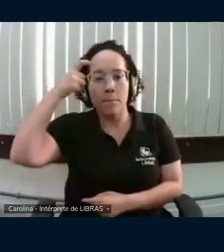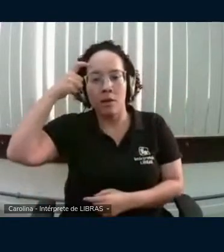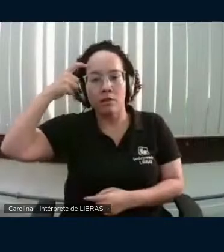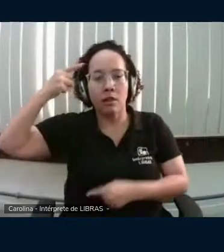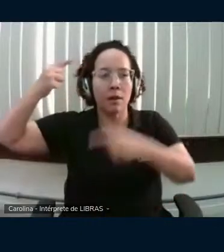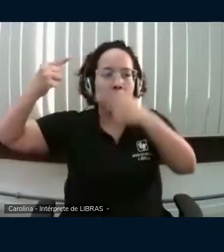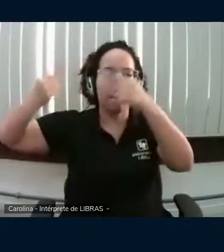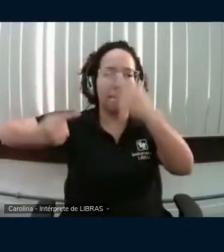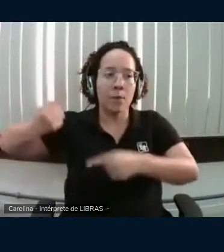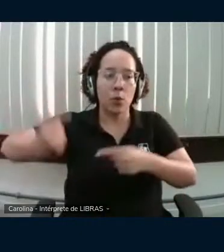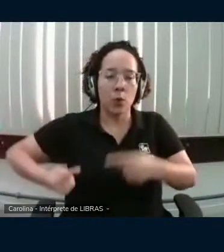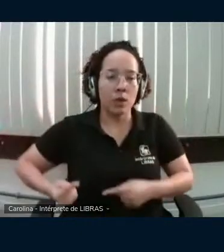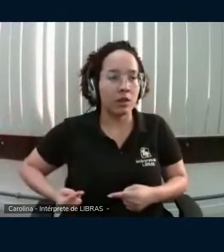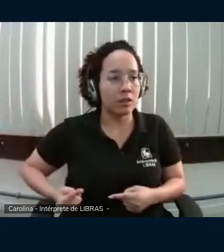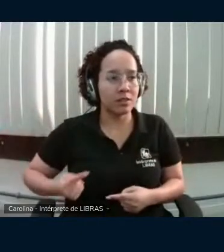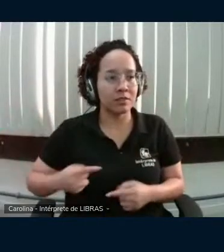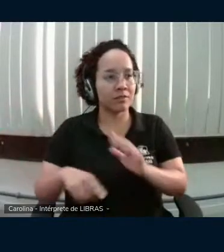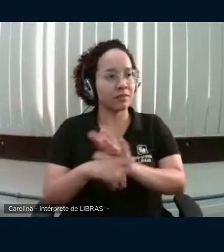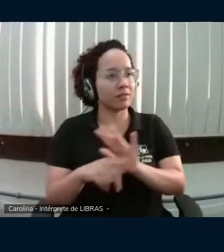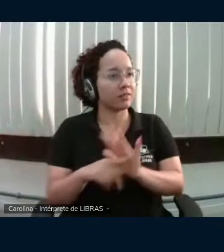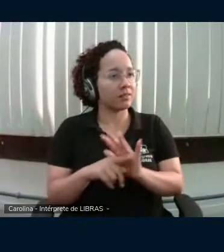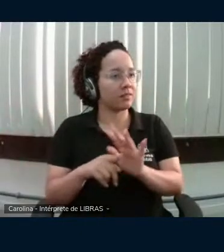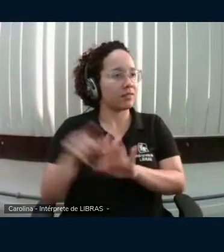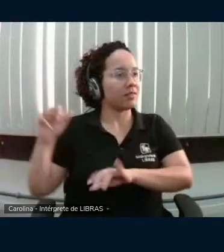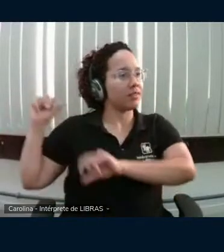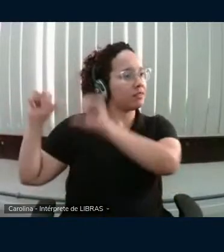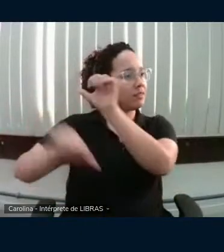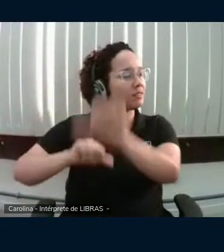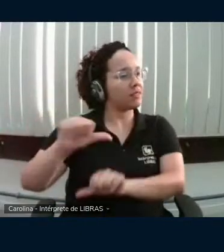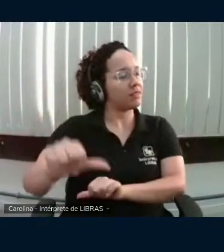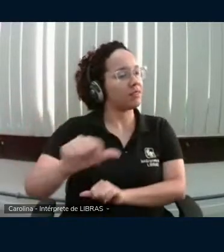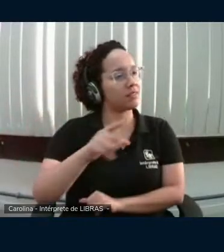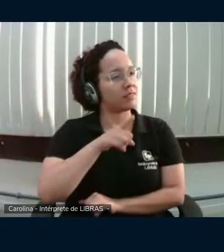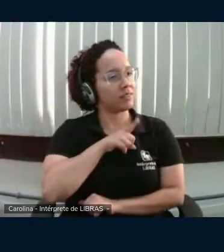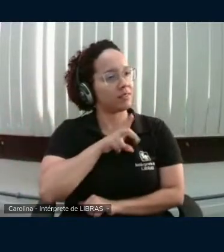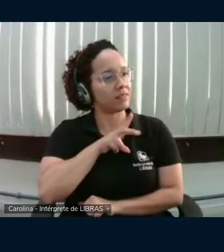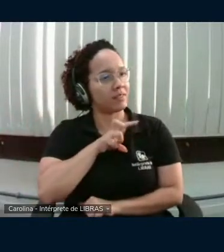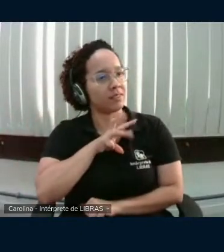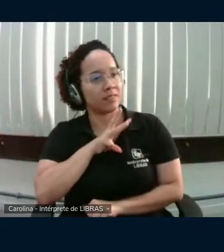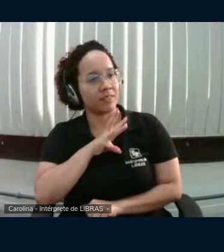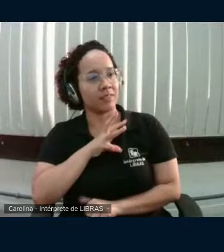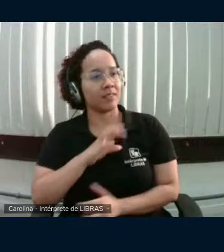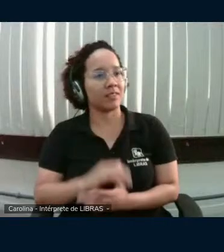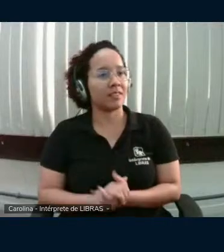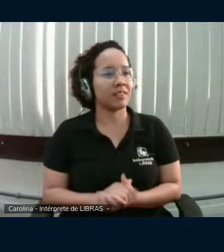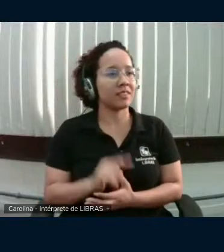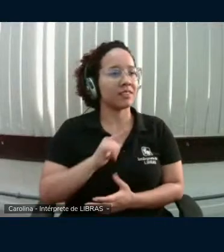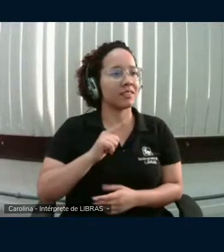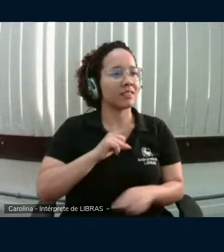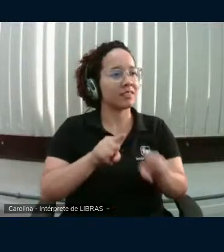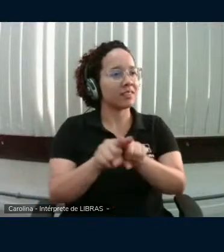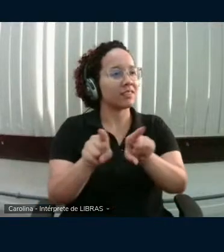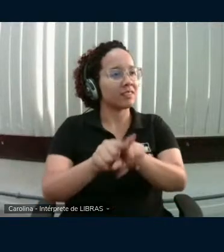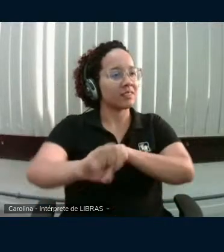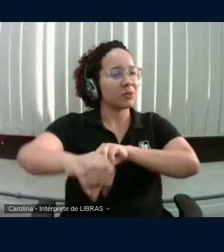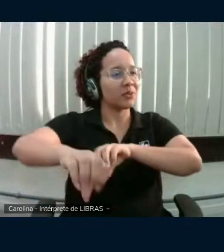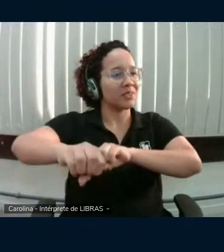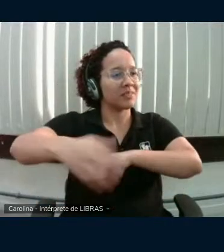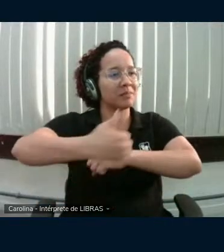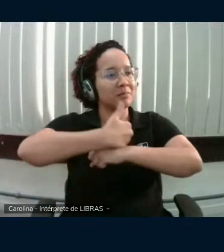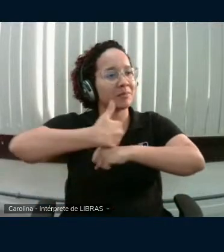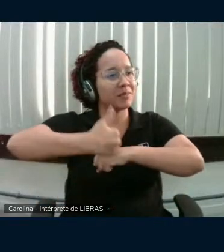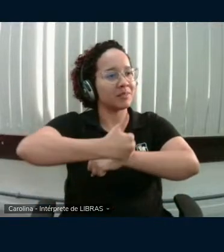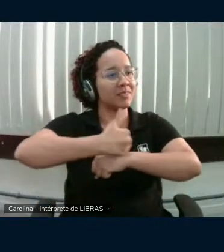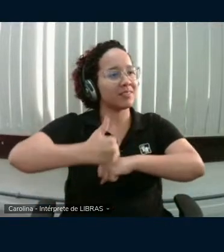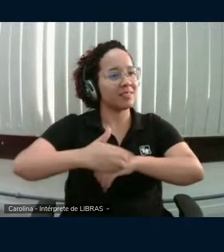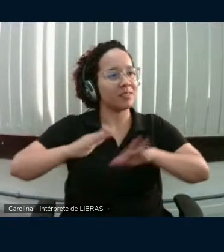que envolvem a reforma do ensino médio integrado, a educação para as juventudes, a educação profissional, né, a relação